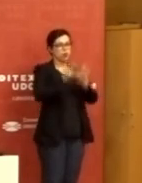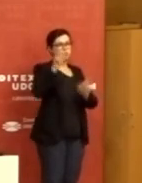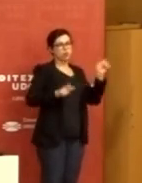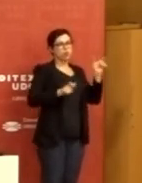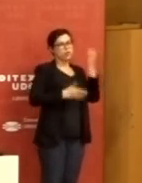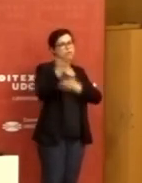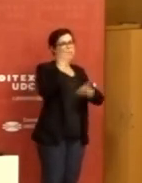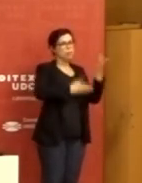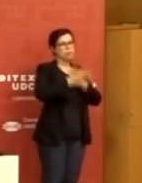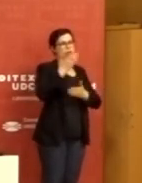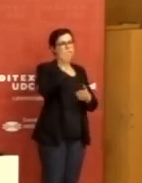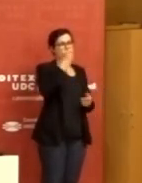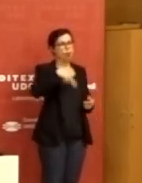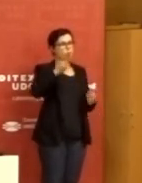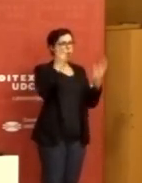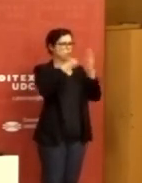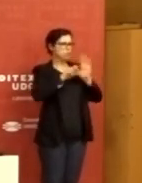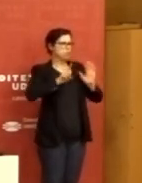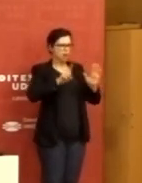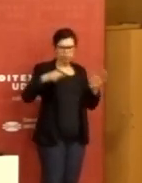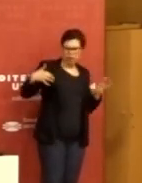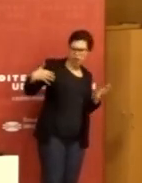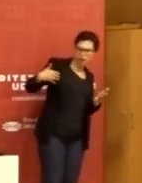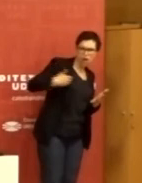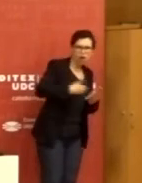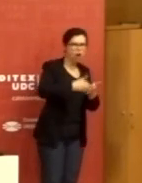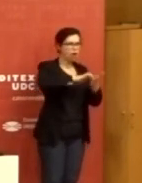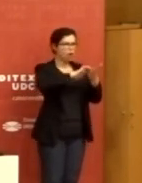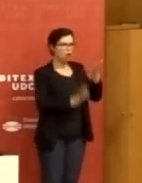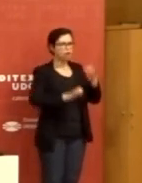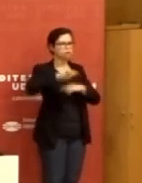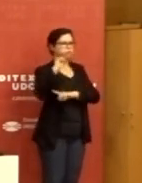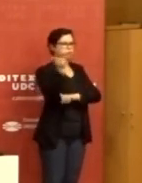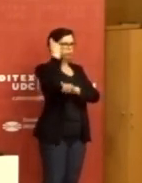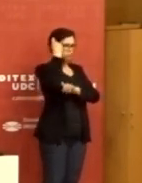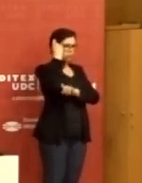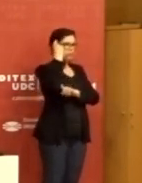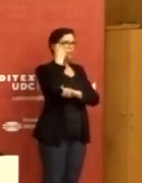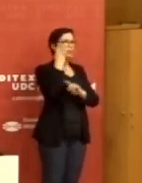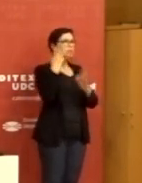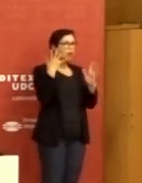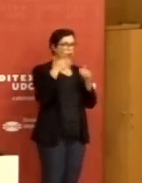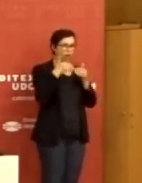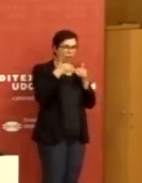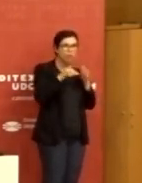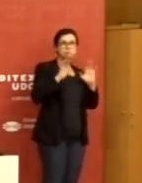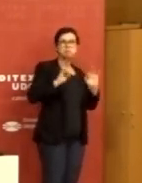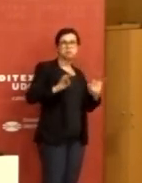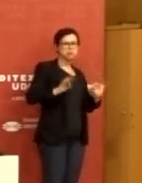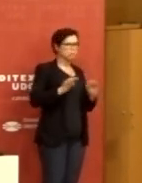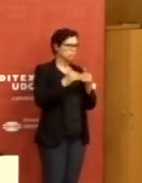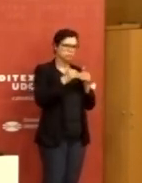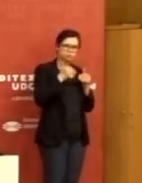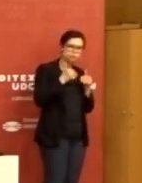Discapacidad de Naciones Unidas, aprobada en 2006. Pero queda un larguísimo camino por recorrer, ¿no?